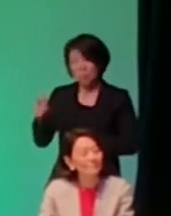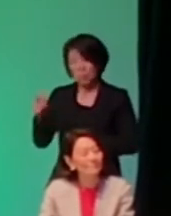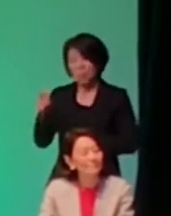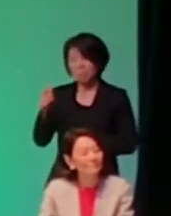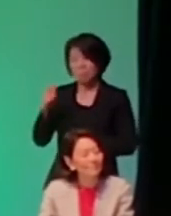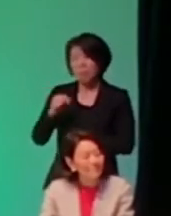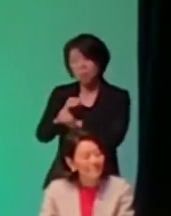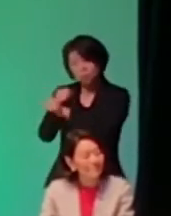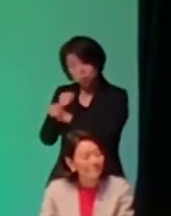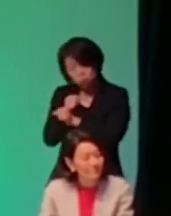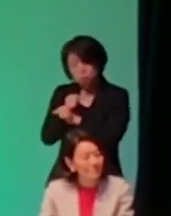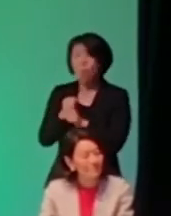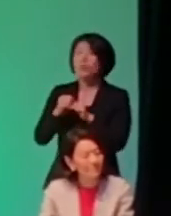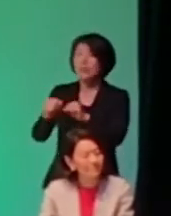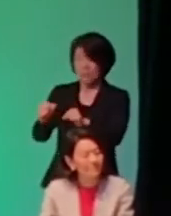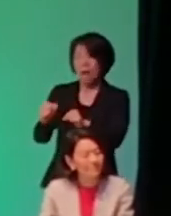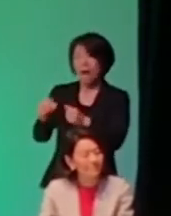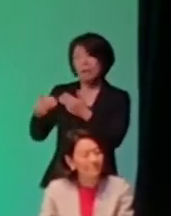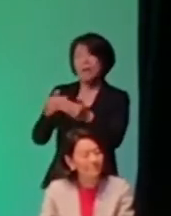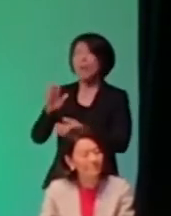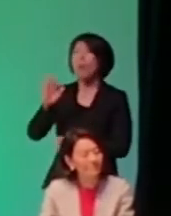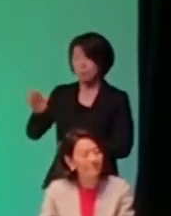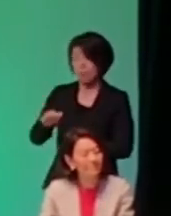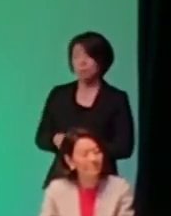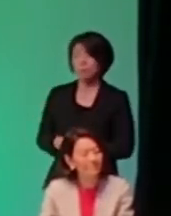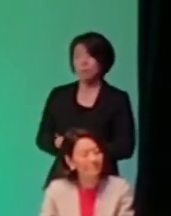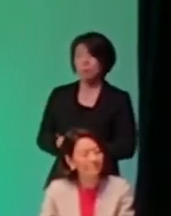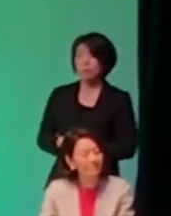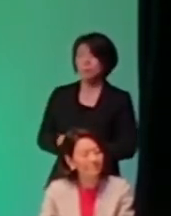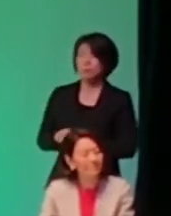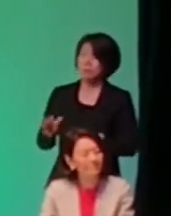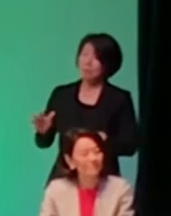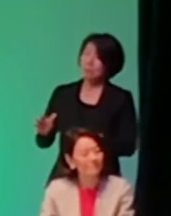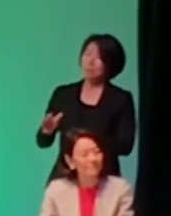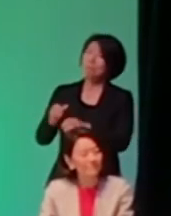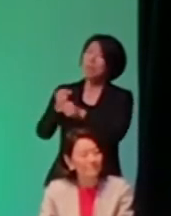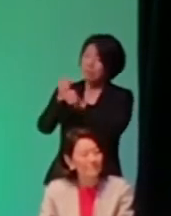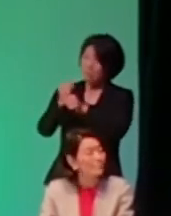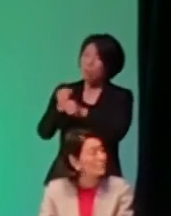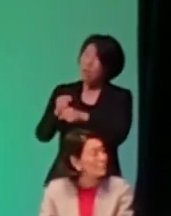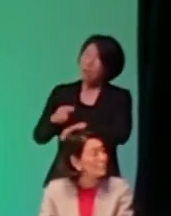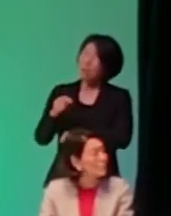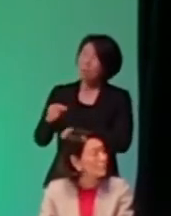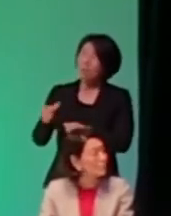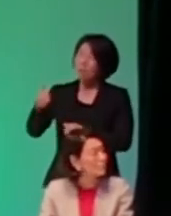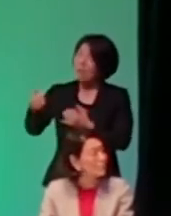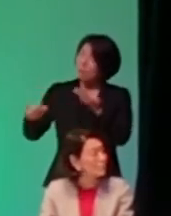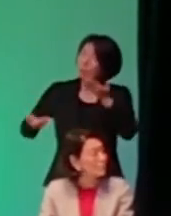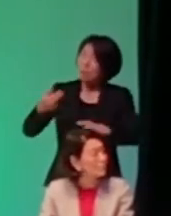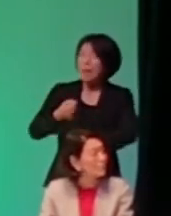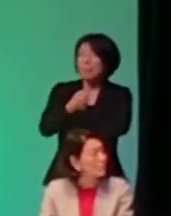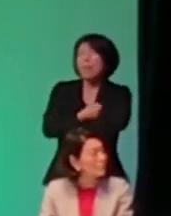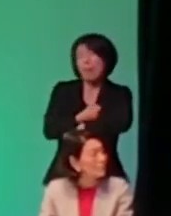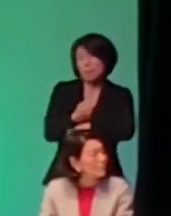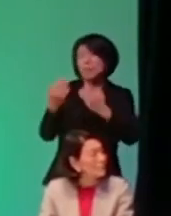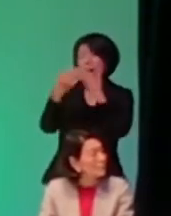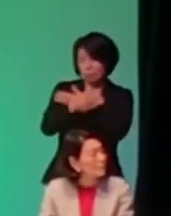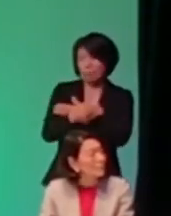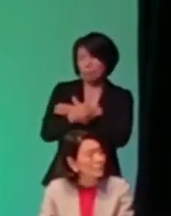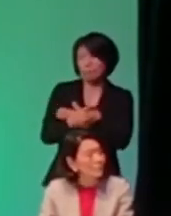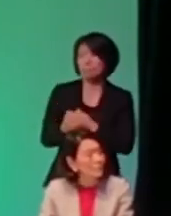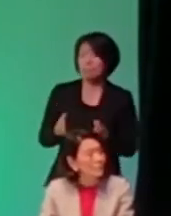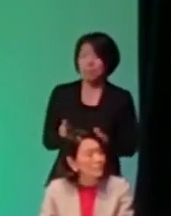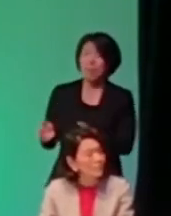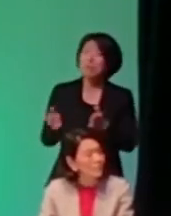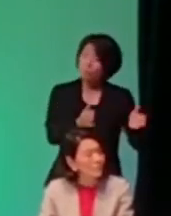ろ工夫をしたというようなことがありますが、まあトータルでいくとちょっとこう手間がかかるっていうか、そのことだけ。ただ一方でです